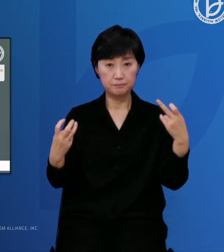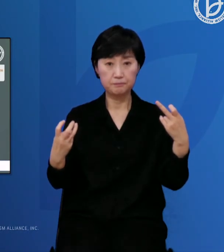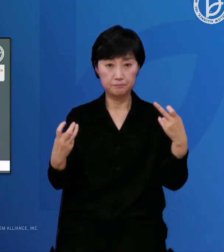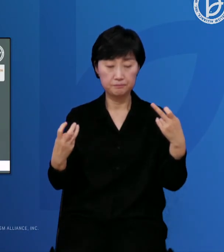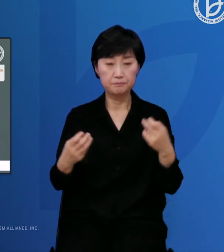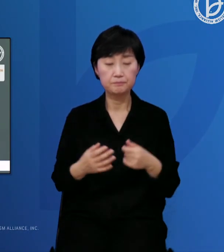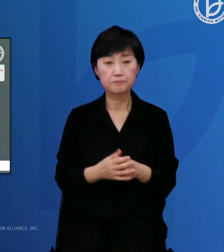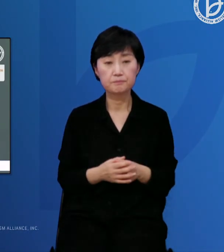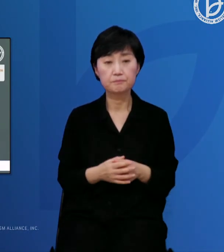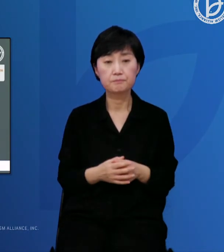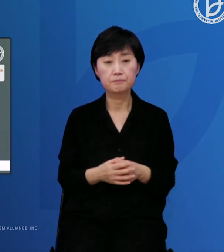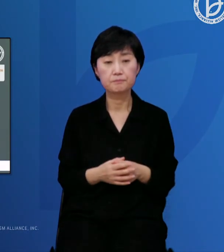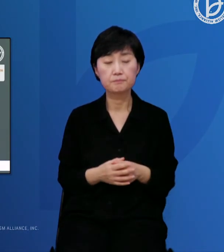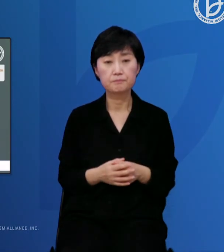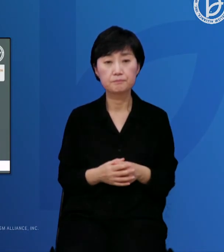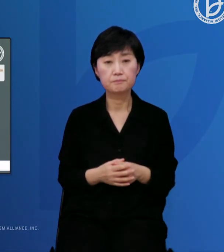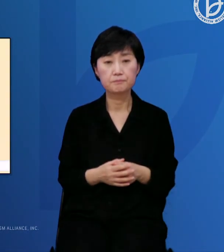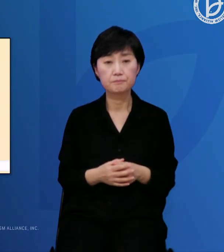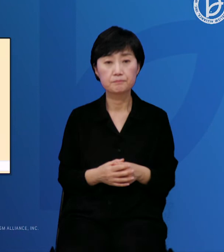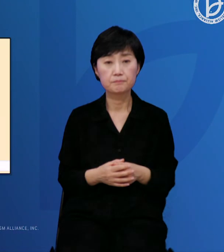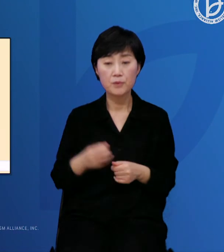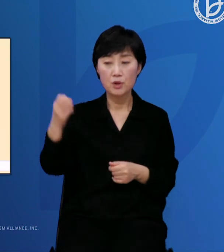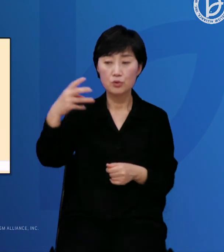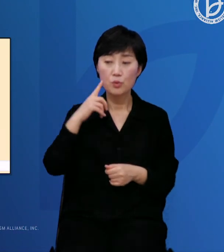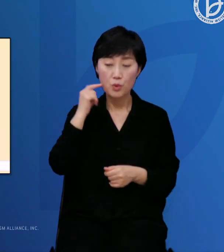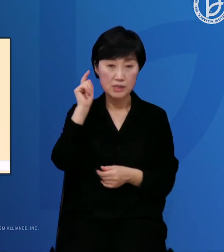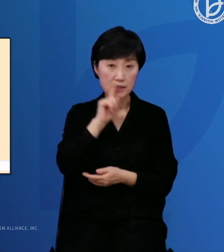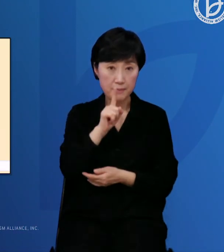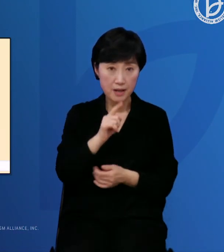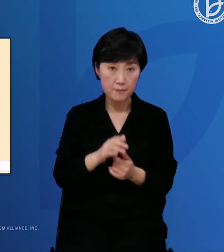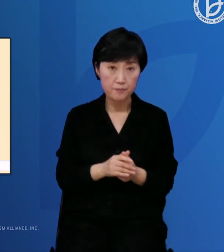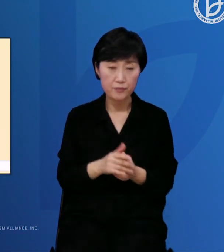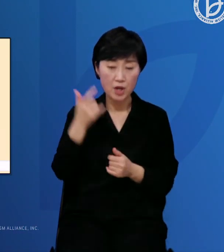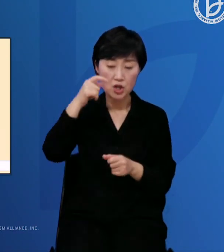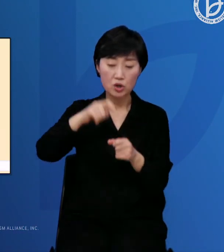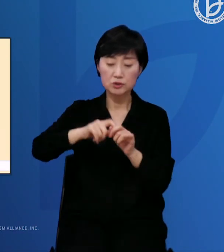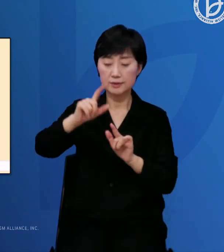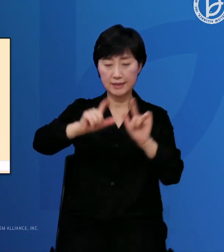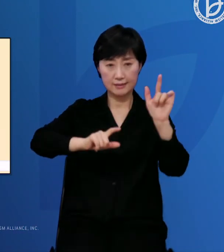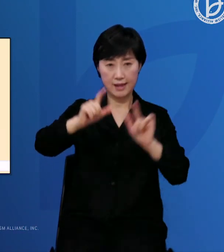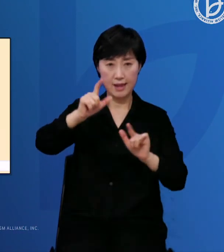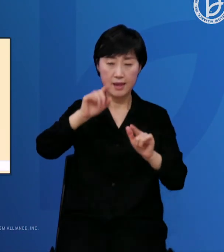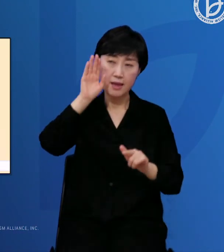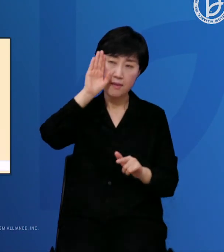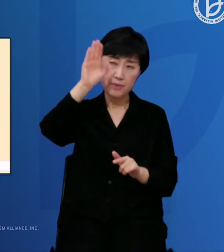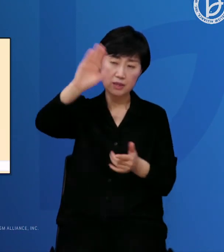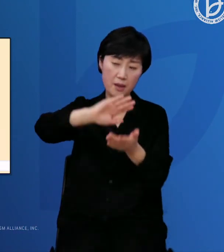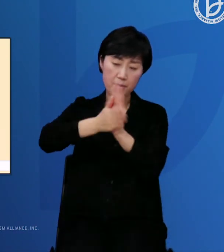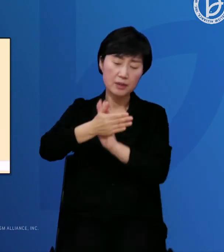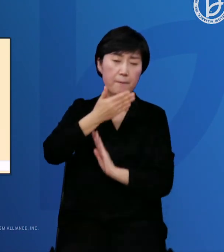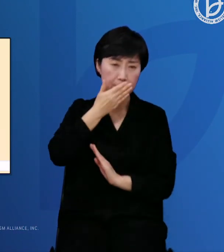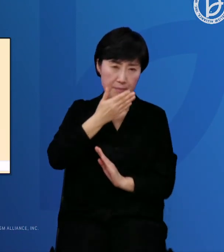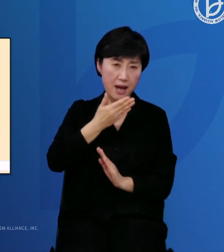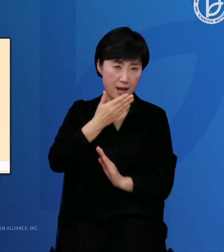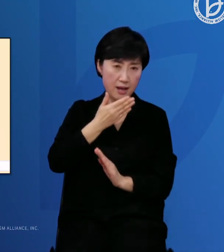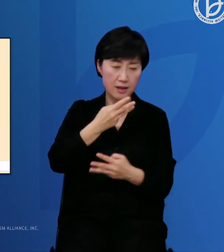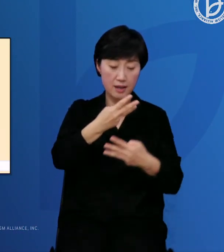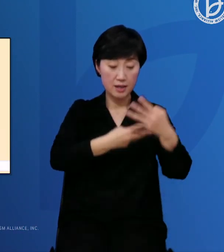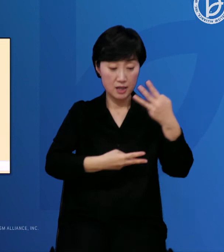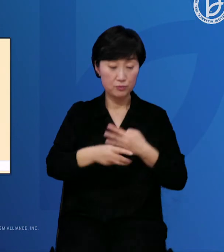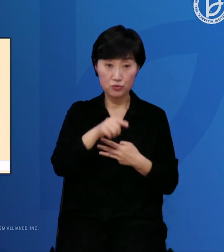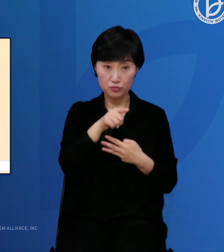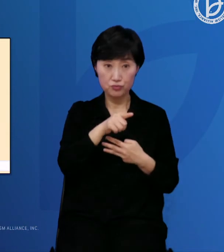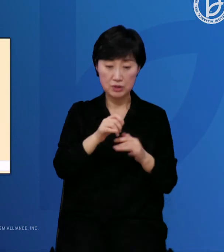각각 진행됐습니다. 류광수 목사는 영적 상태에 따라 미래가 달라지기 때문에 렘넌트들은